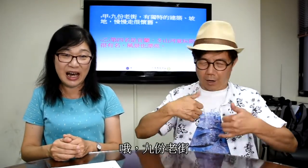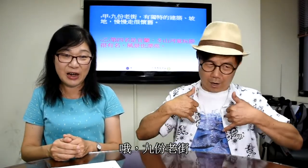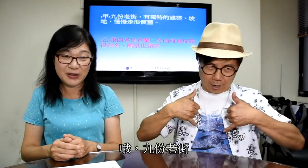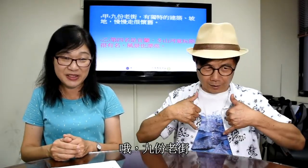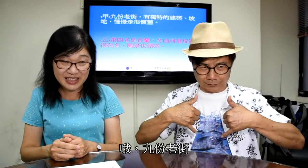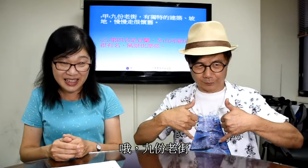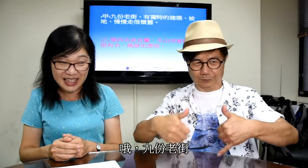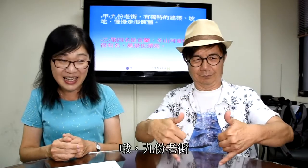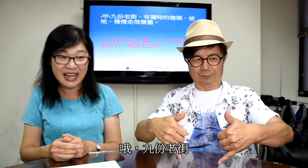老街，